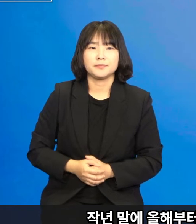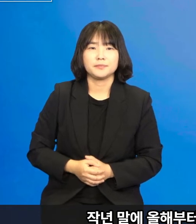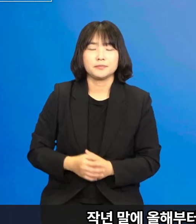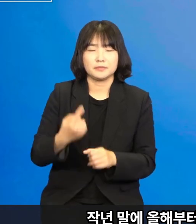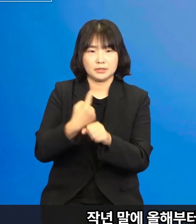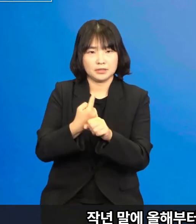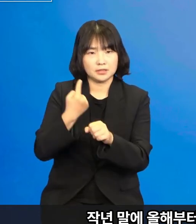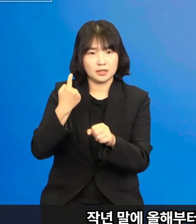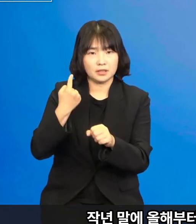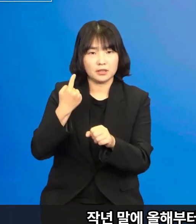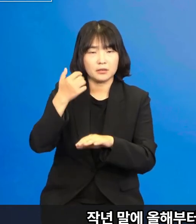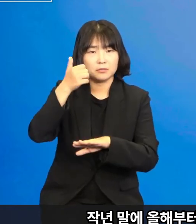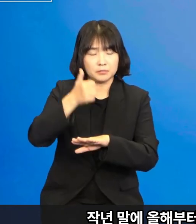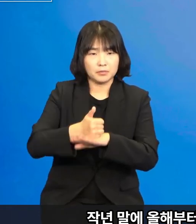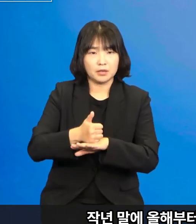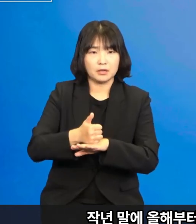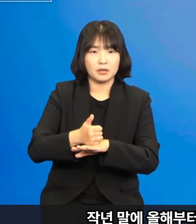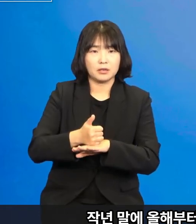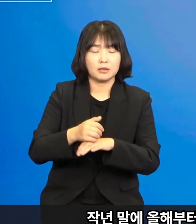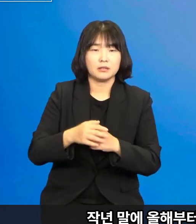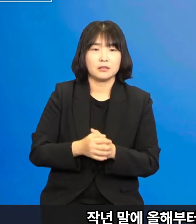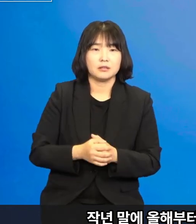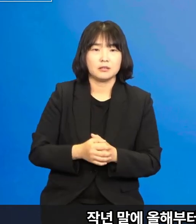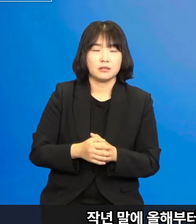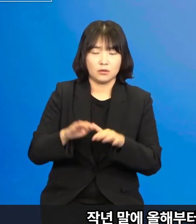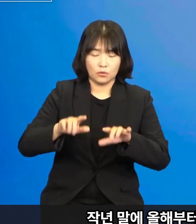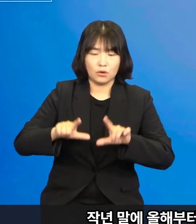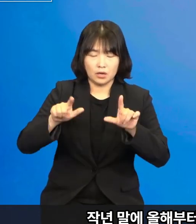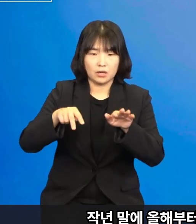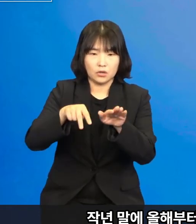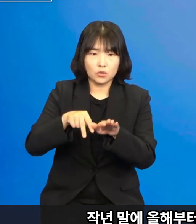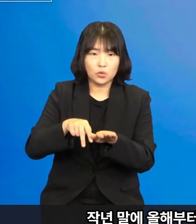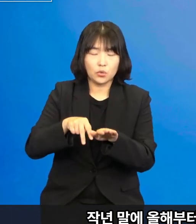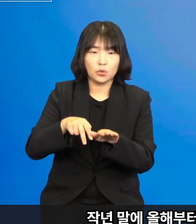작년 말에 올해부터의 속장직을 권면받았을 때